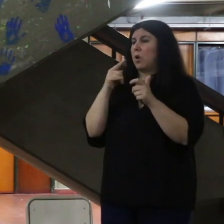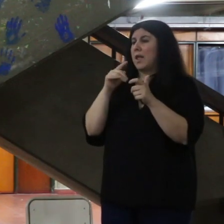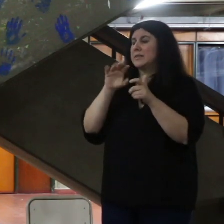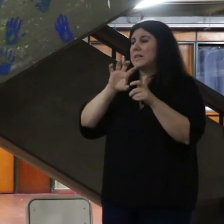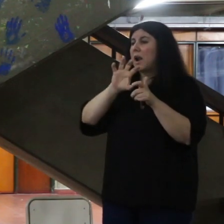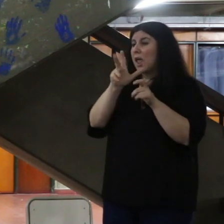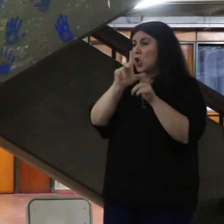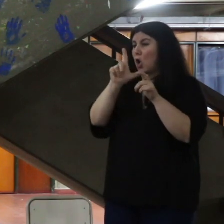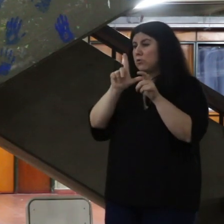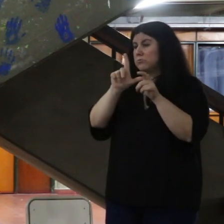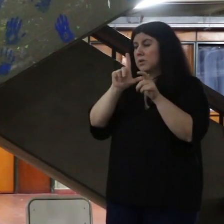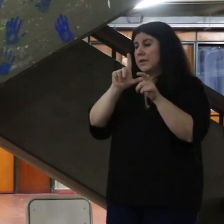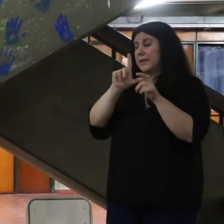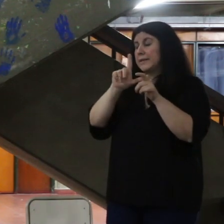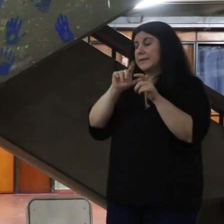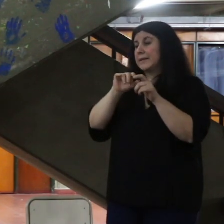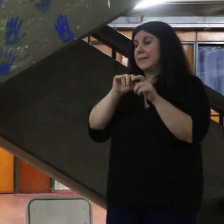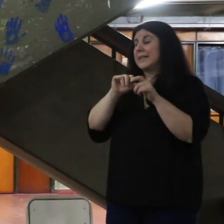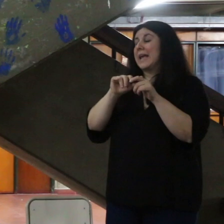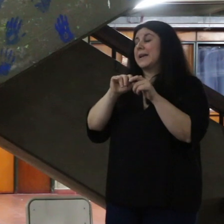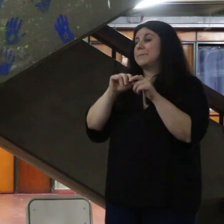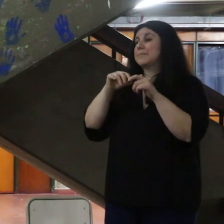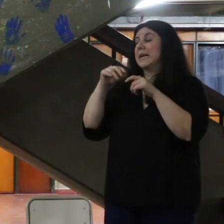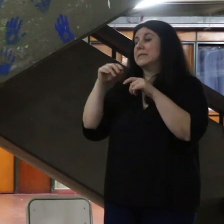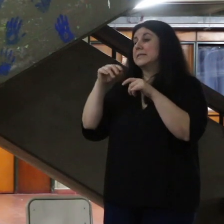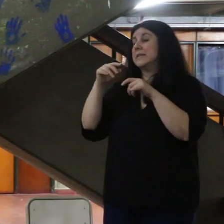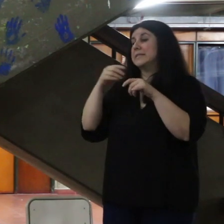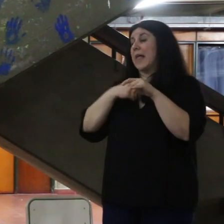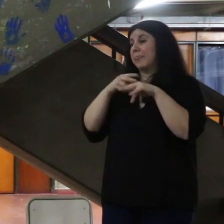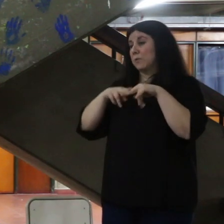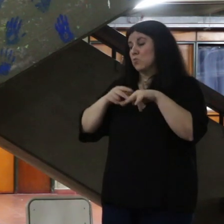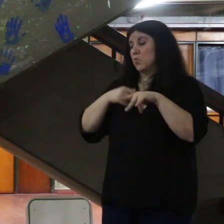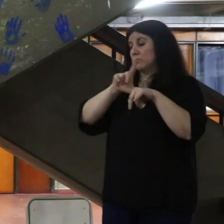sur de la provincia de Santa Cruz.